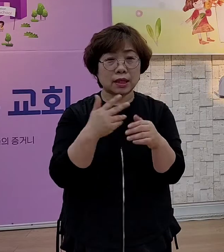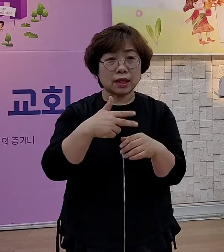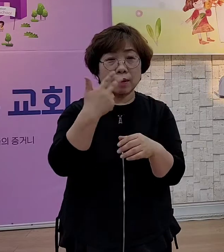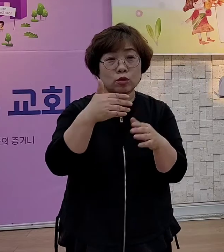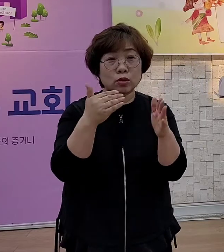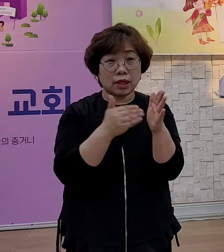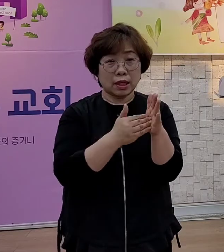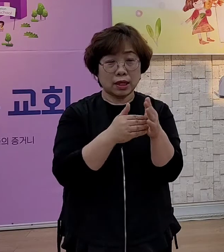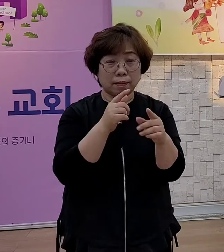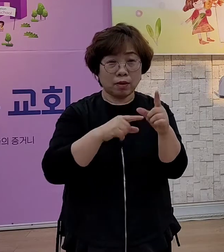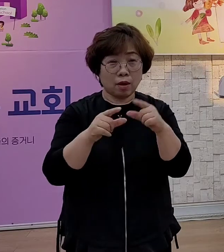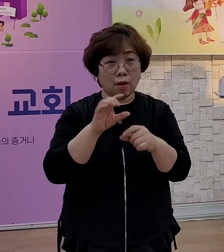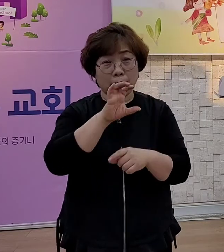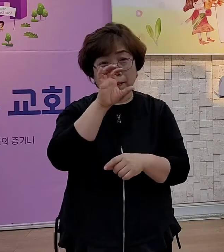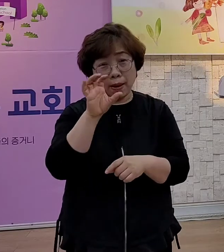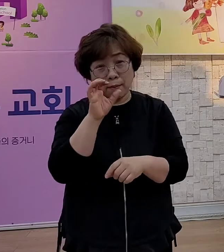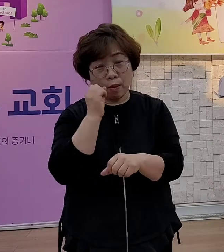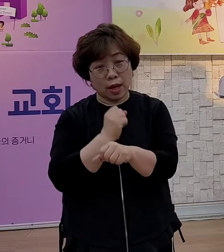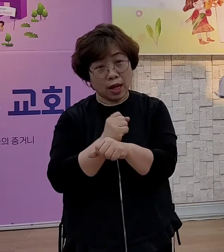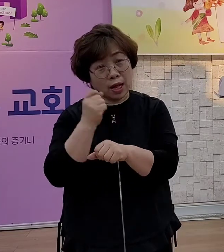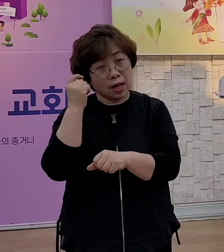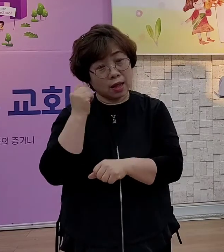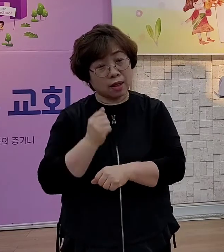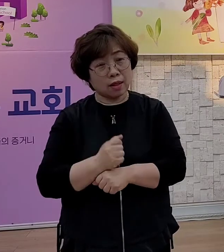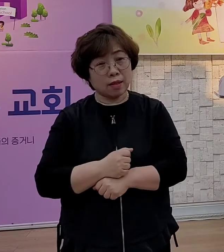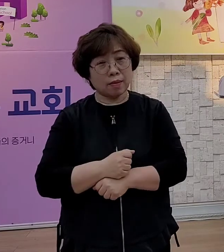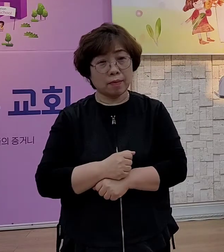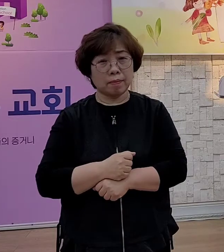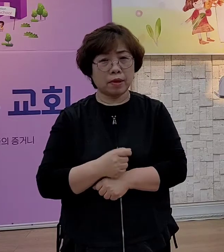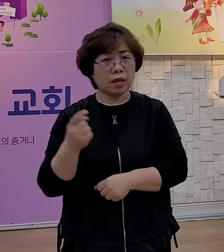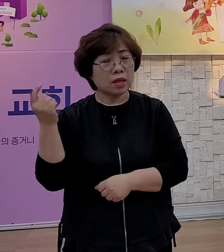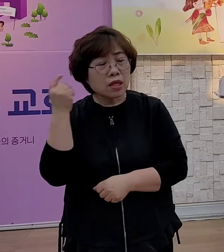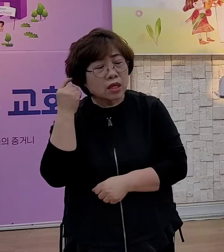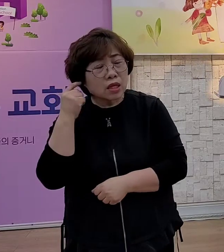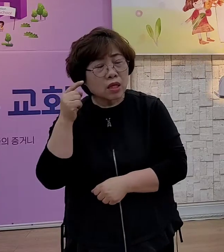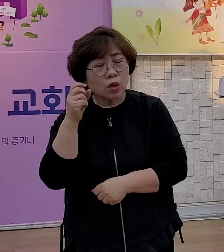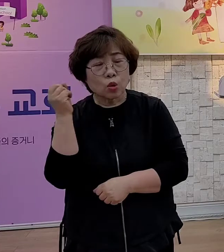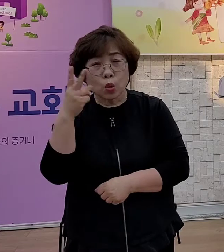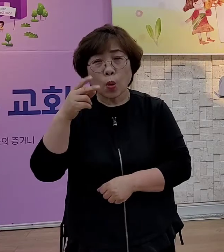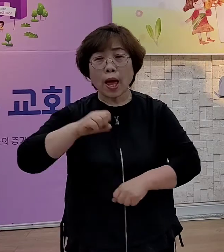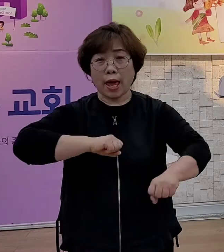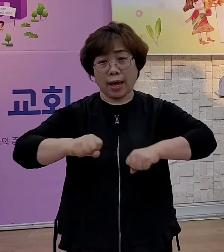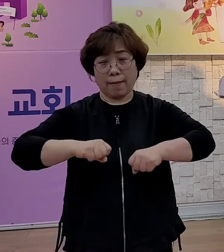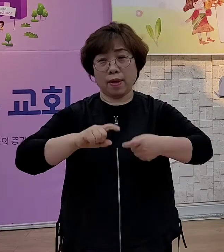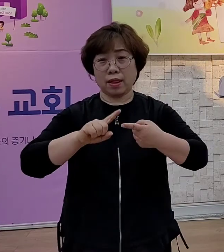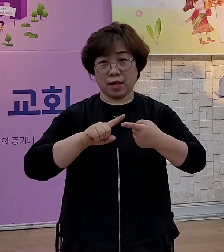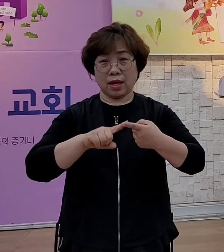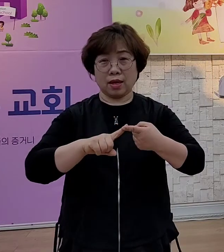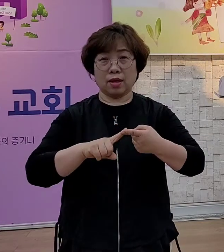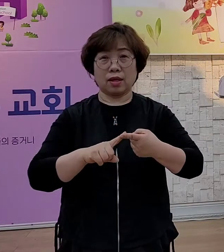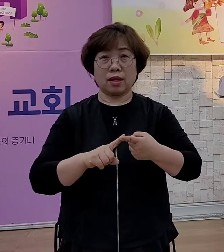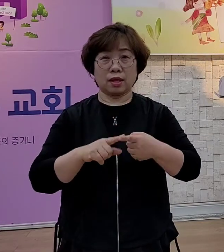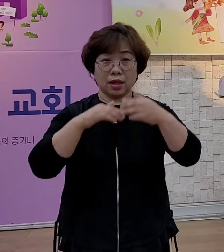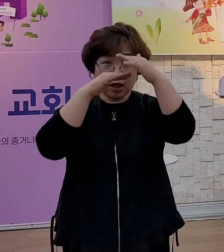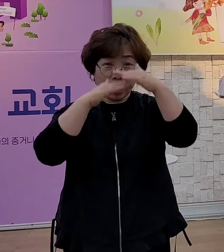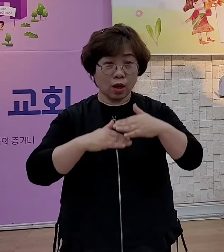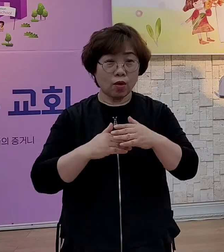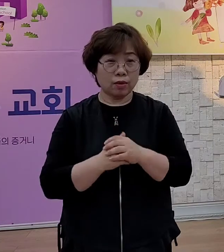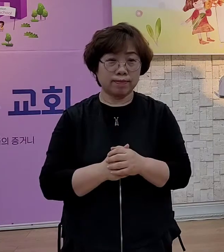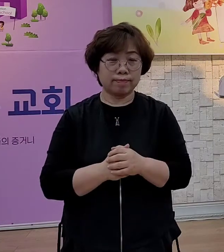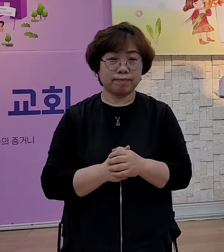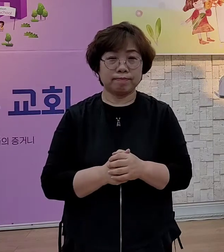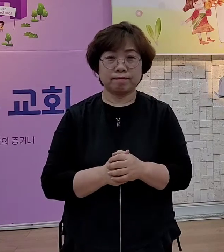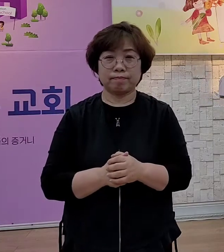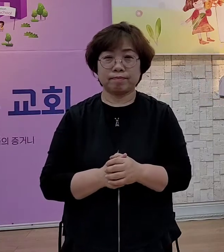한 번 더 말씀을 나누게 되는데, 들음과 행함, 오늘 첫 번째 시간에 말씀을 나누기를